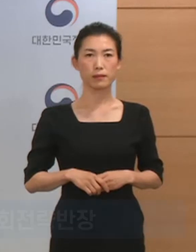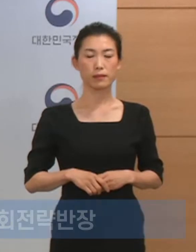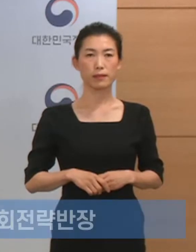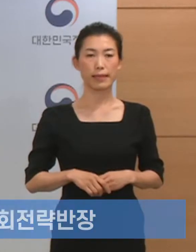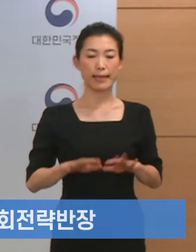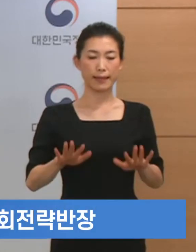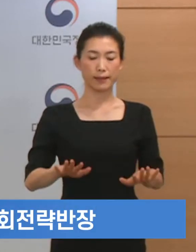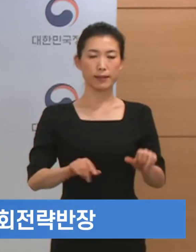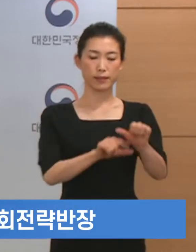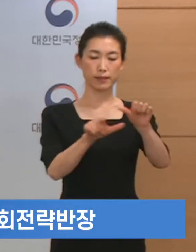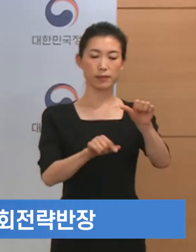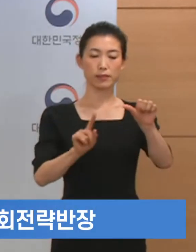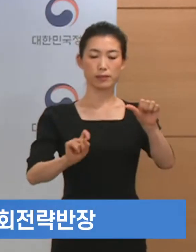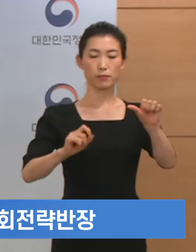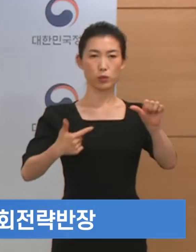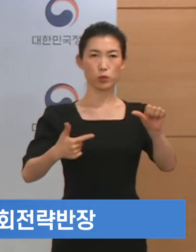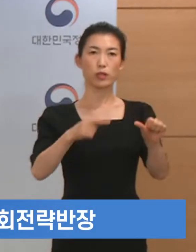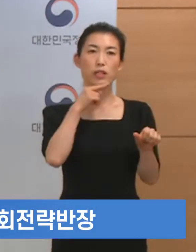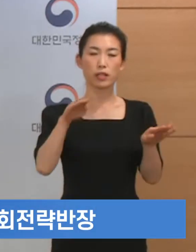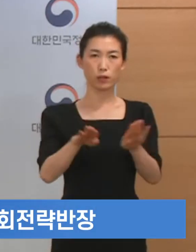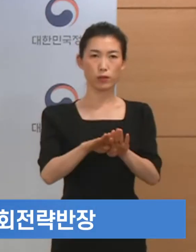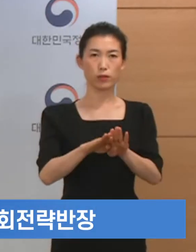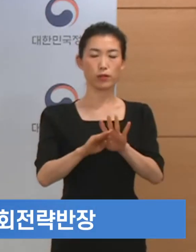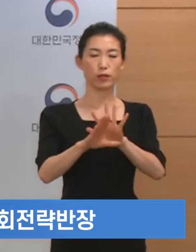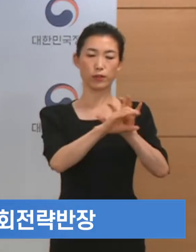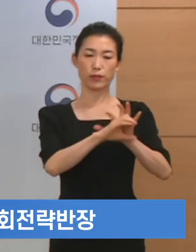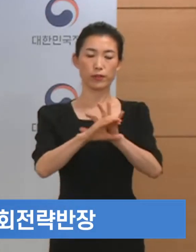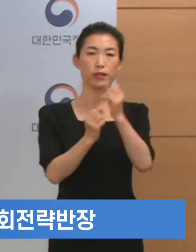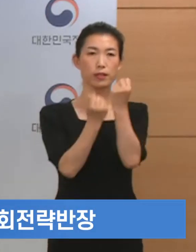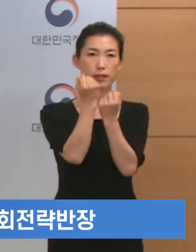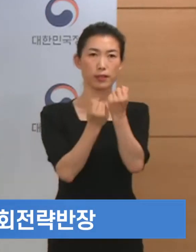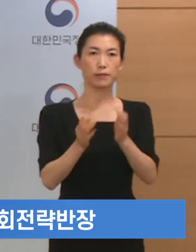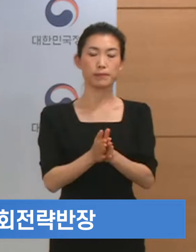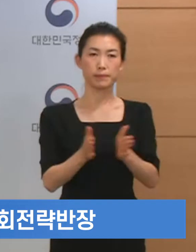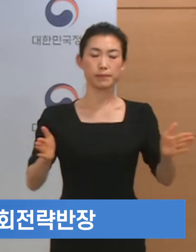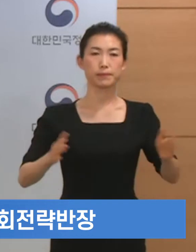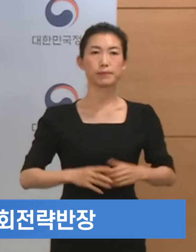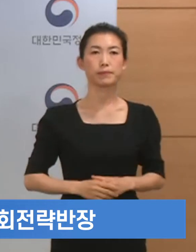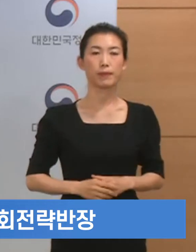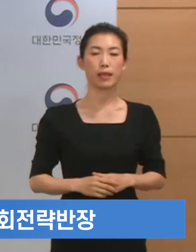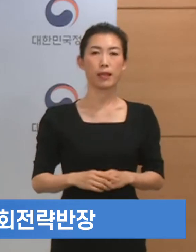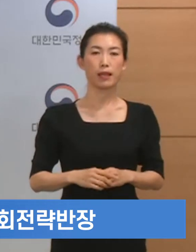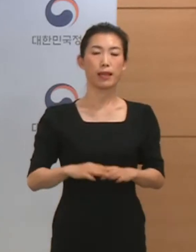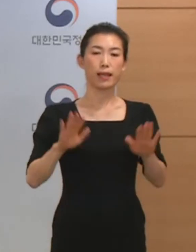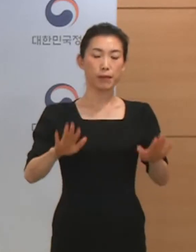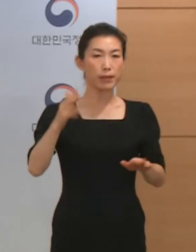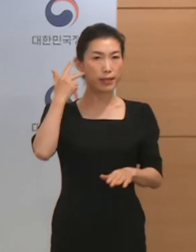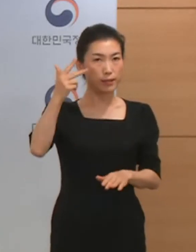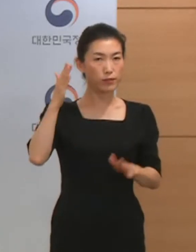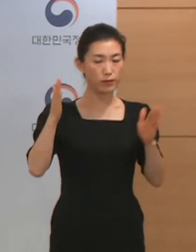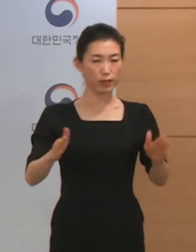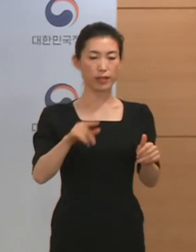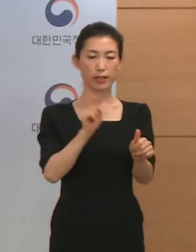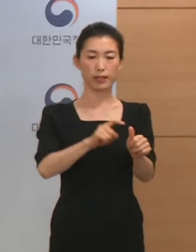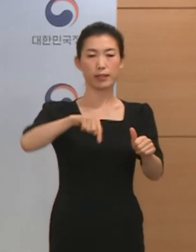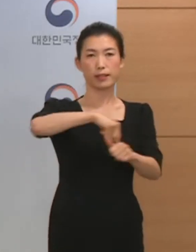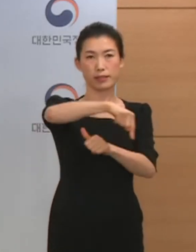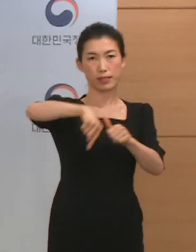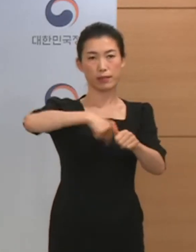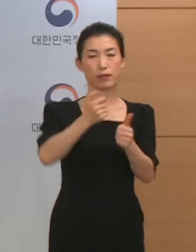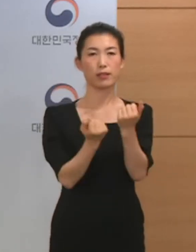예, 5월 16일 일요일 정례 브리핑을 시작하겠습니다. 지난 한 주간의 유행 상황에 대해